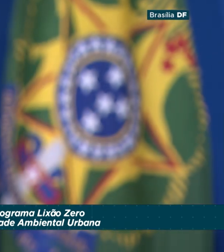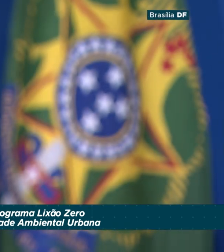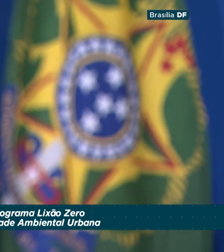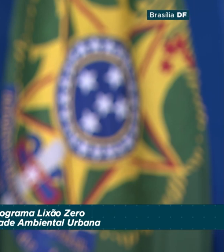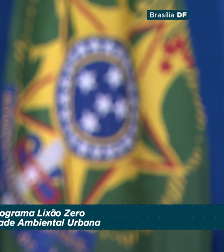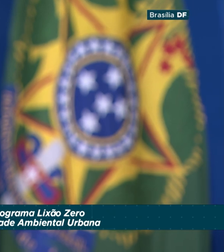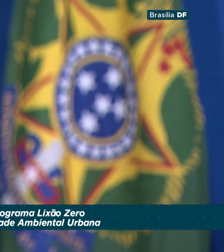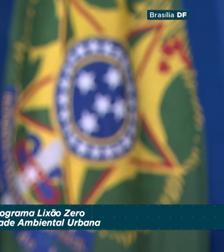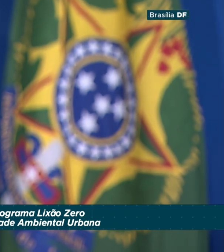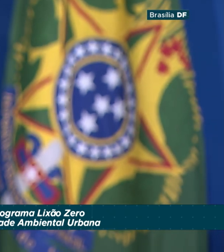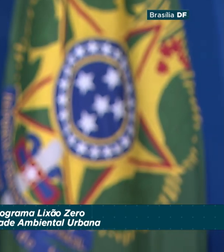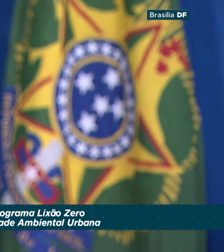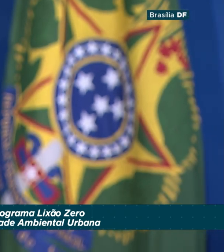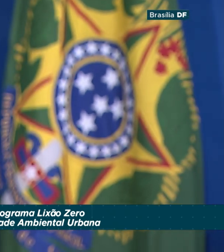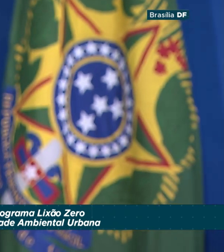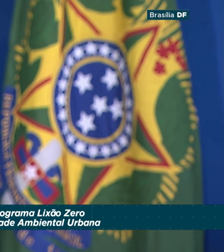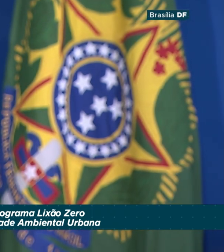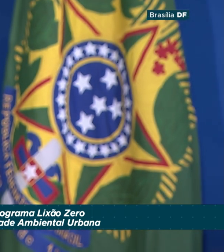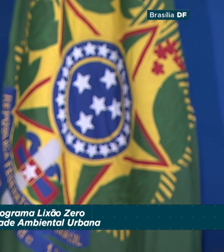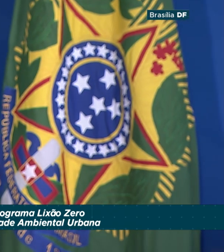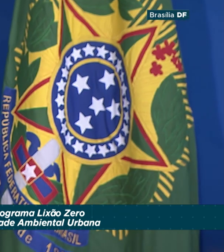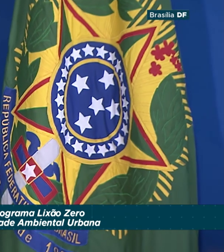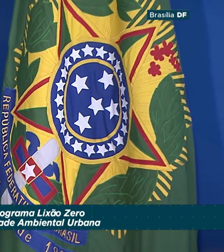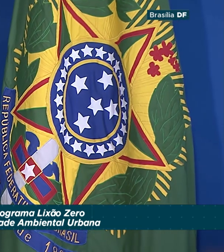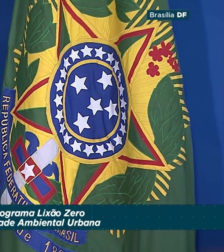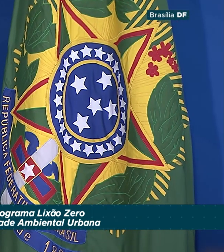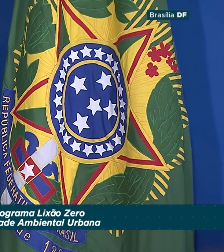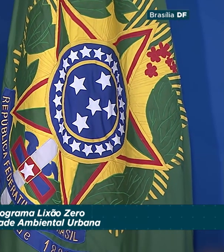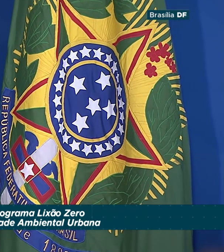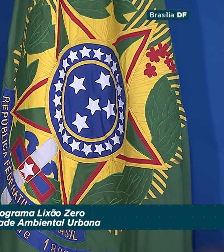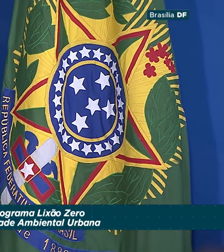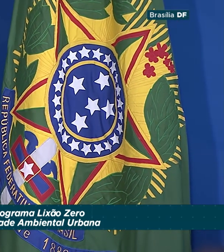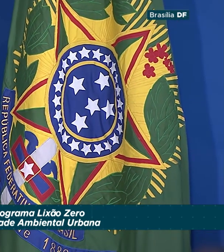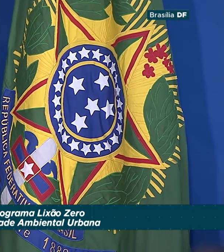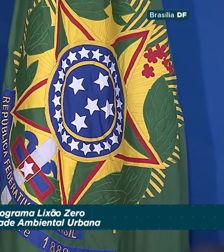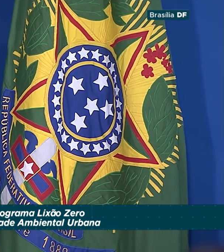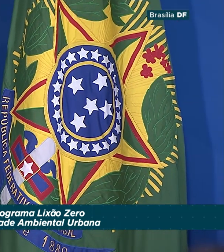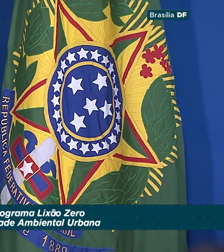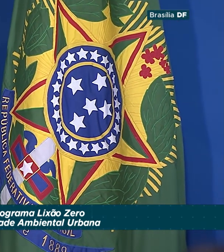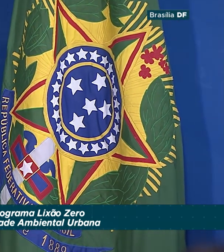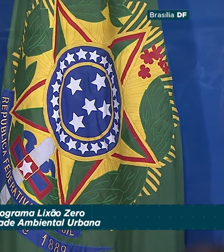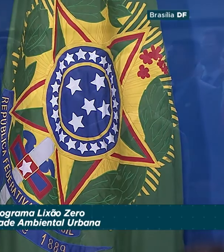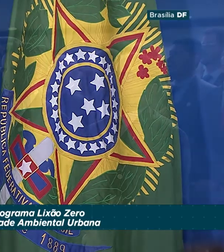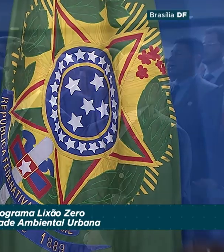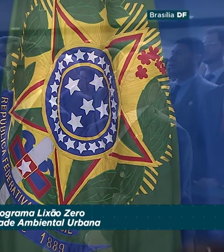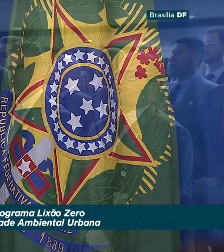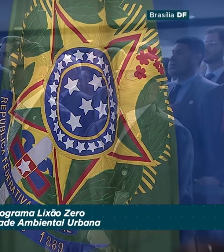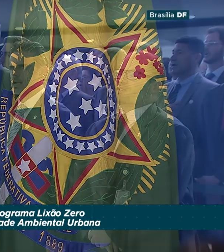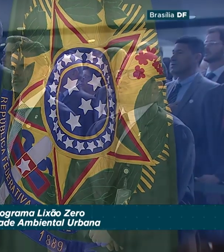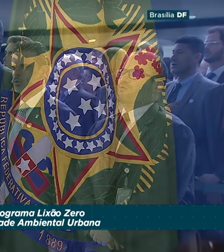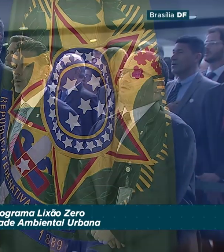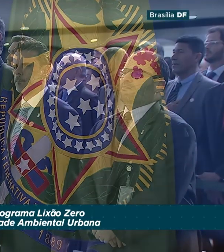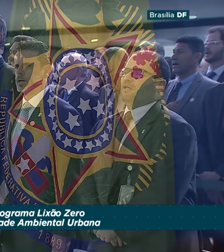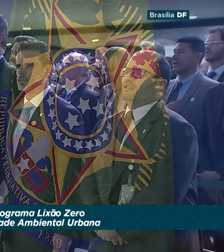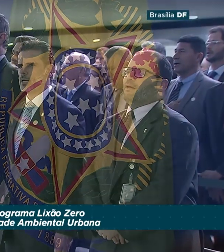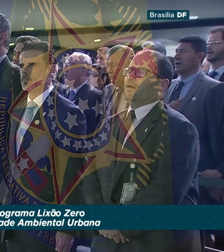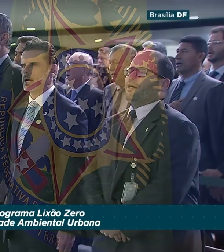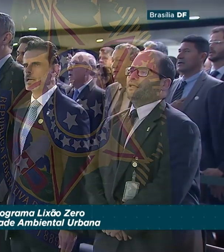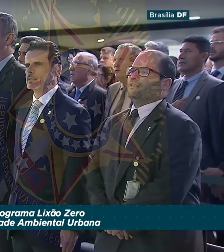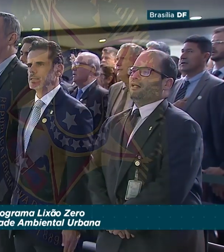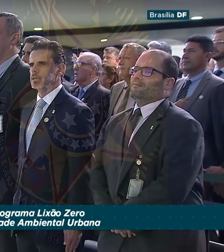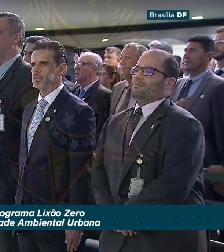tem ninguém que adora a própria morte, terra morada. Entre outras ruas, tem pra cima a